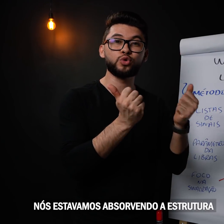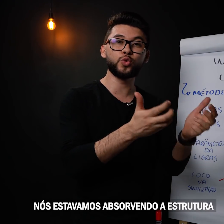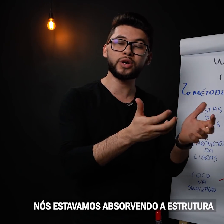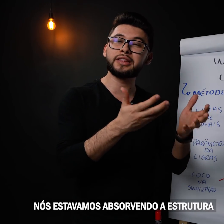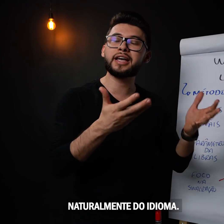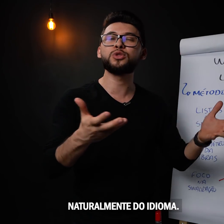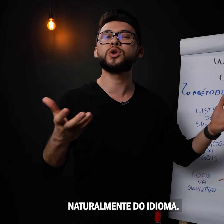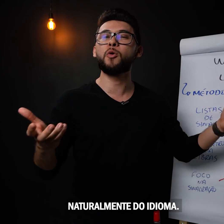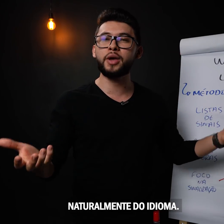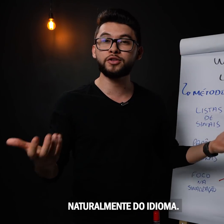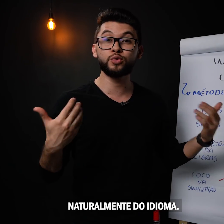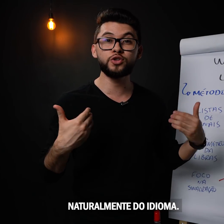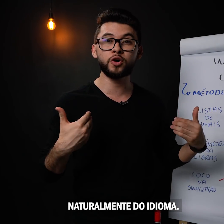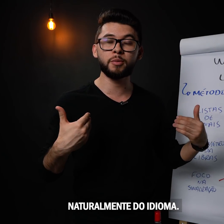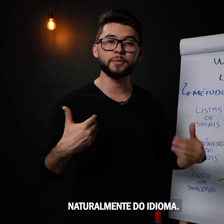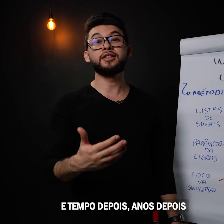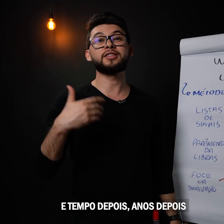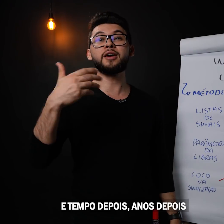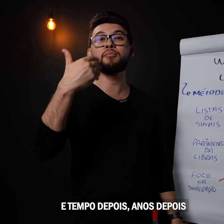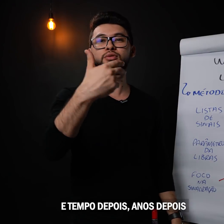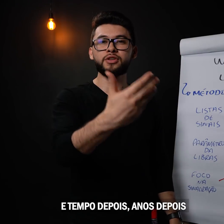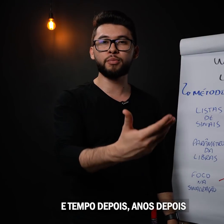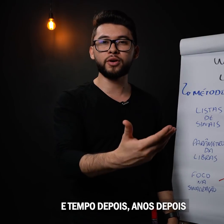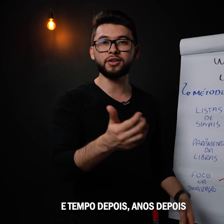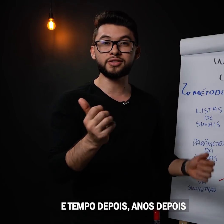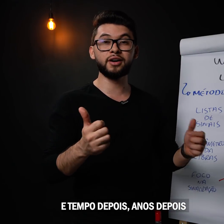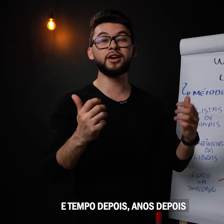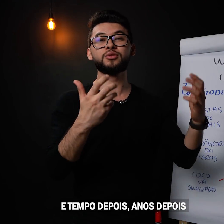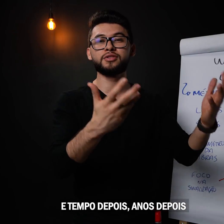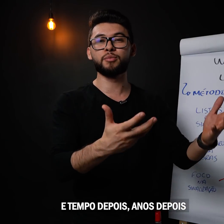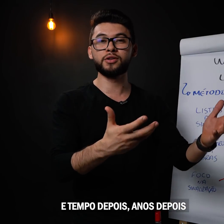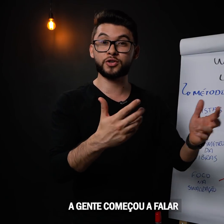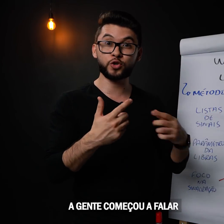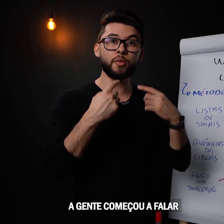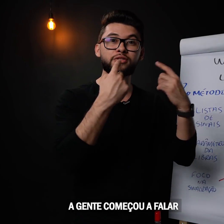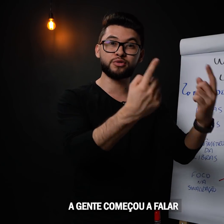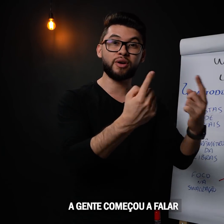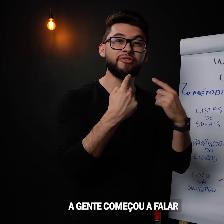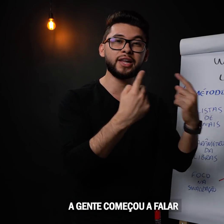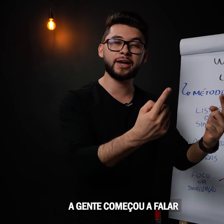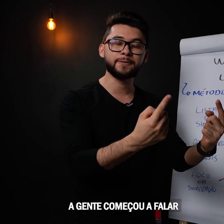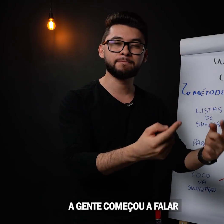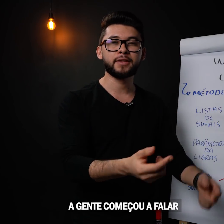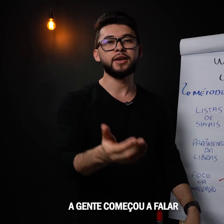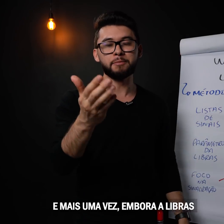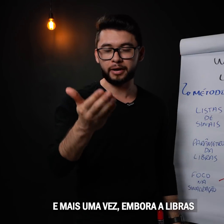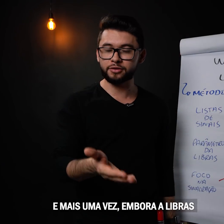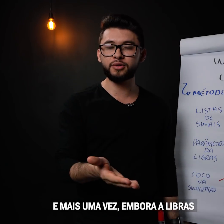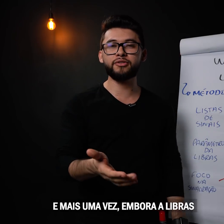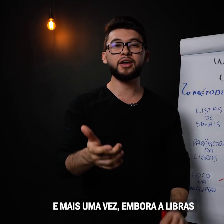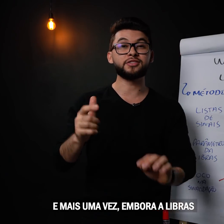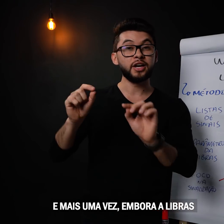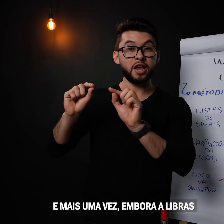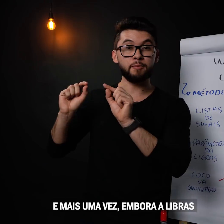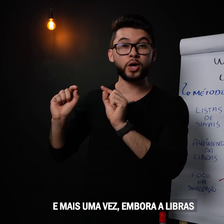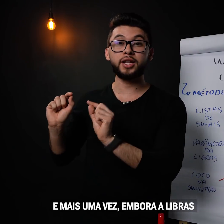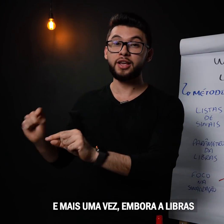estrutura naturalmente do idioma. E tempos depois, anos depois, a gente começou a falar. E mais uma vez, embora